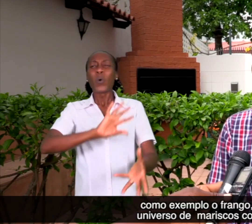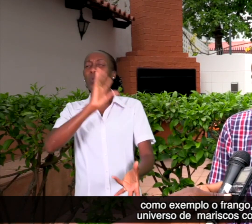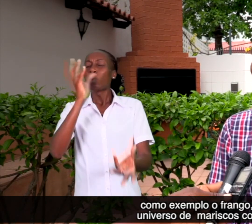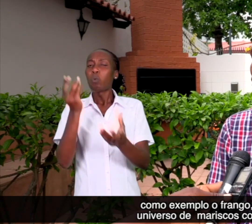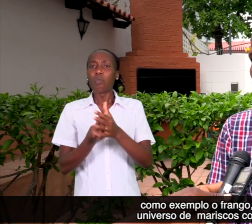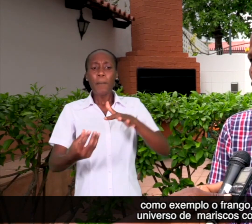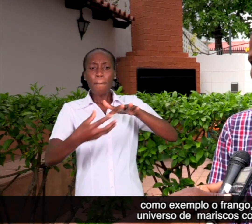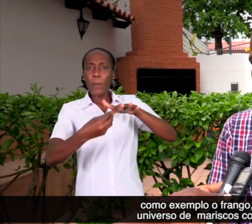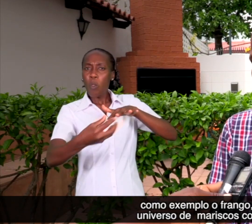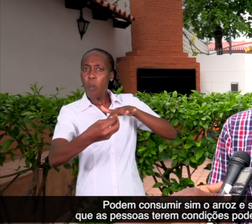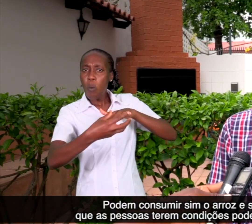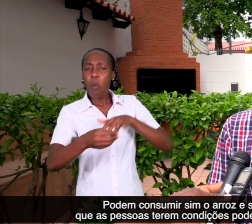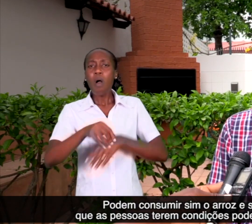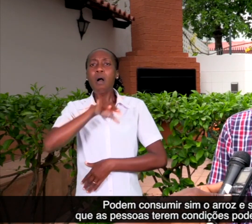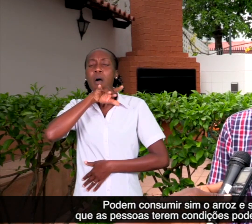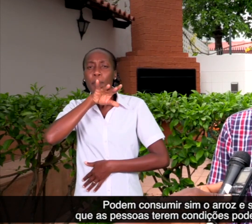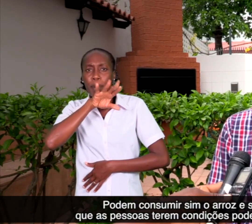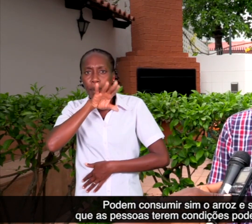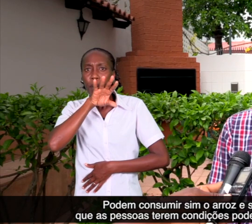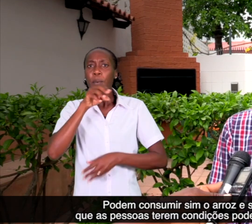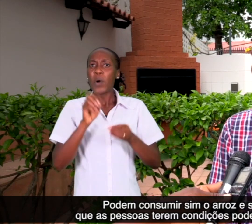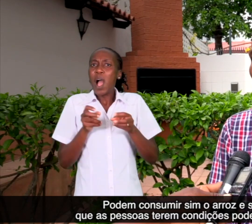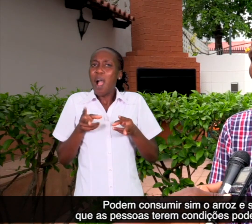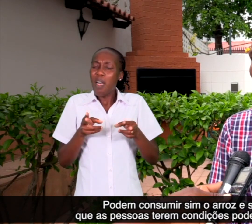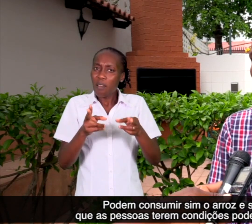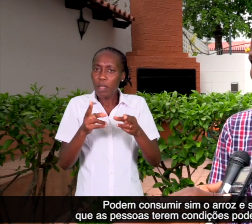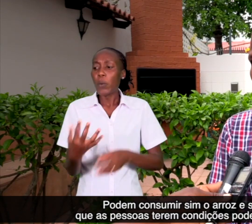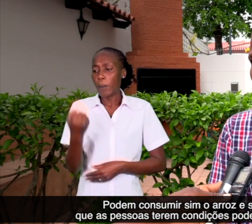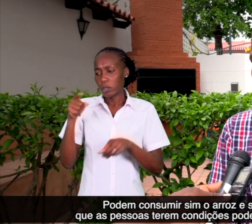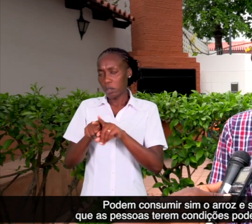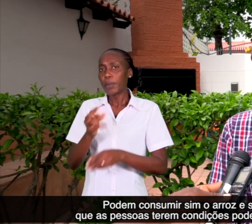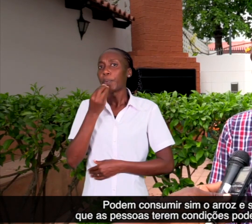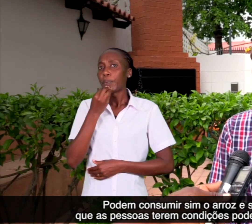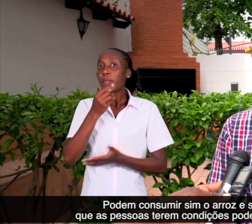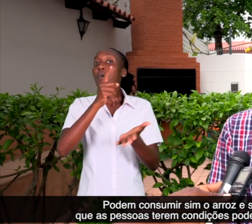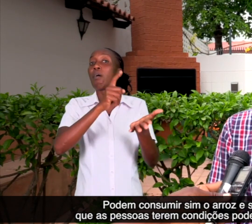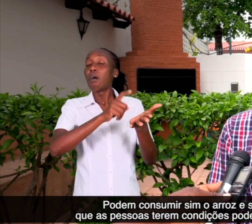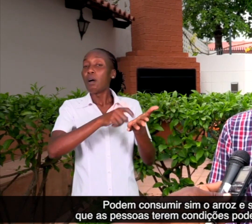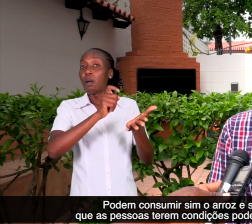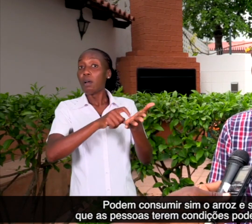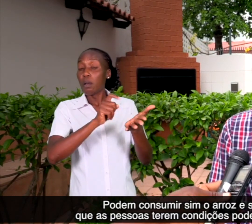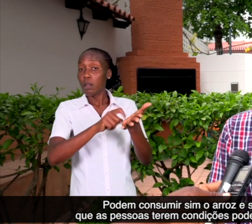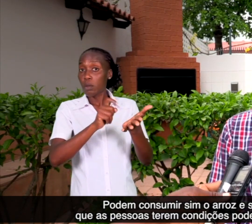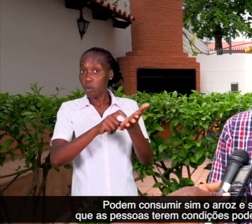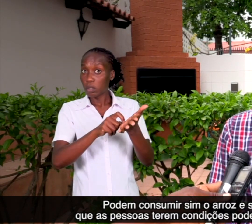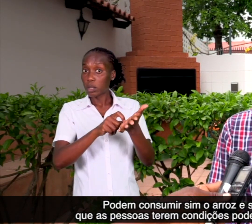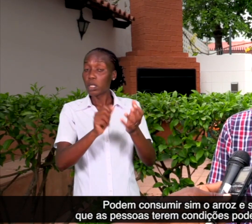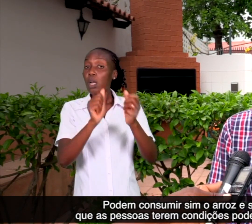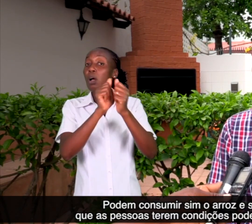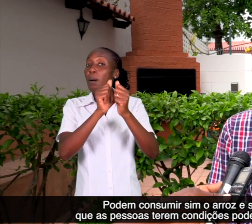no universo dos mariscos como um todo. Podem consumir sim o arroz, ok? Mas se for